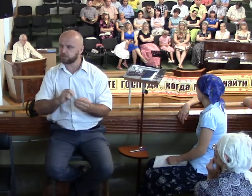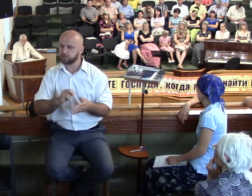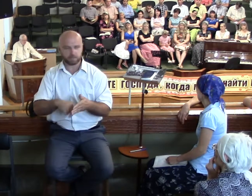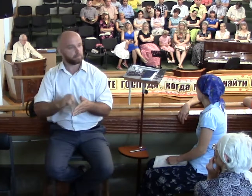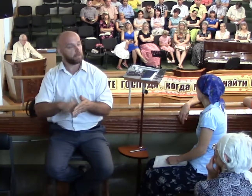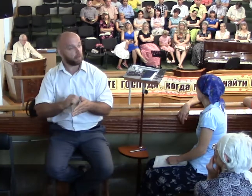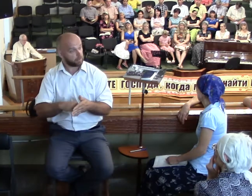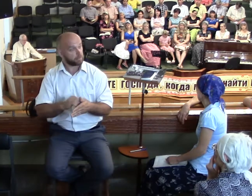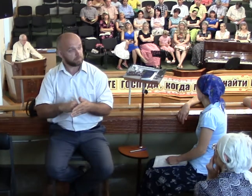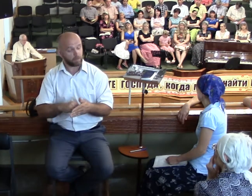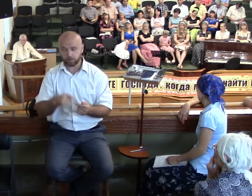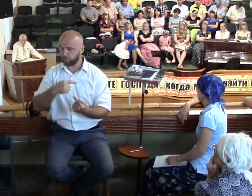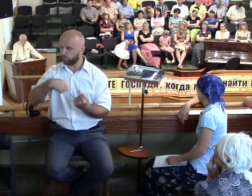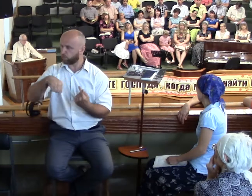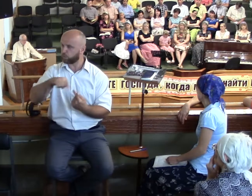страдал.